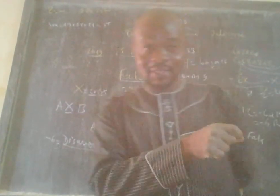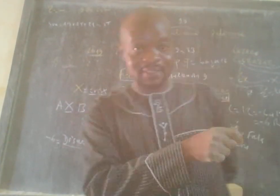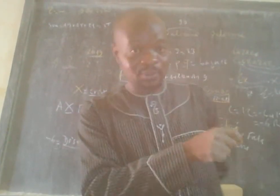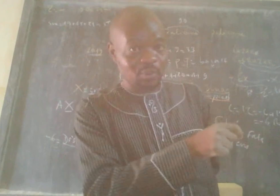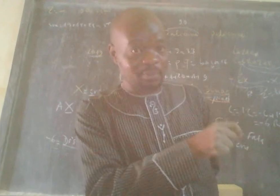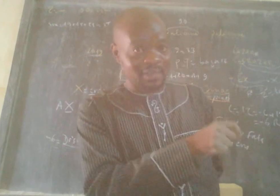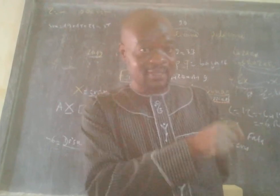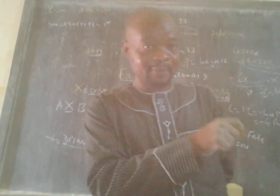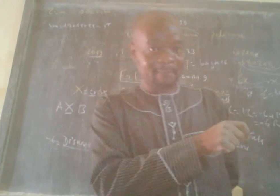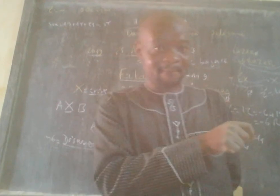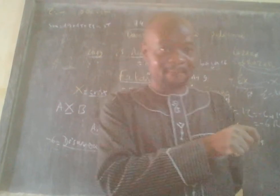passé,